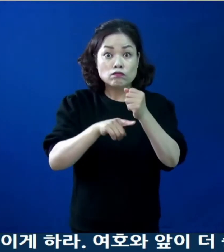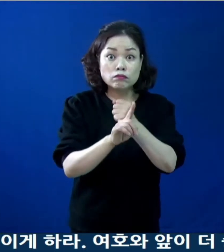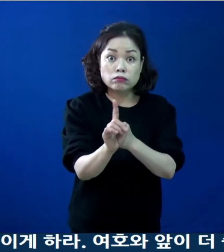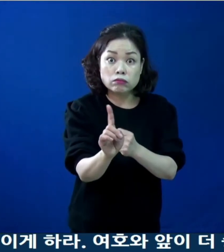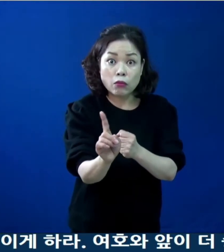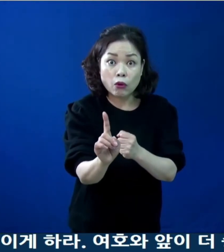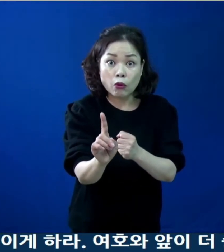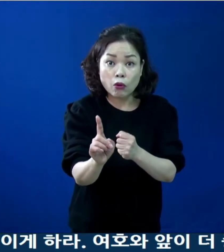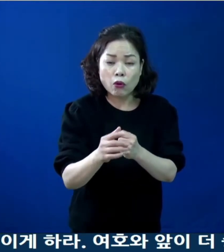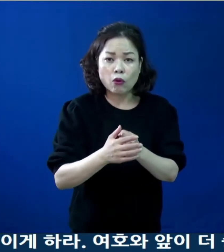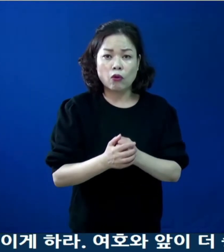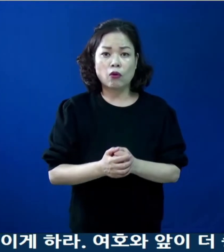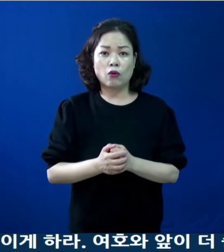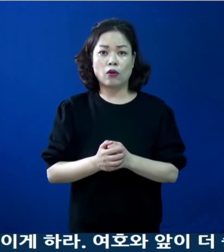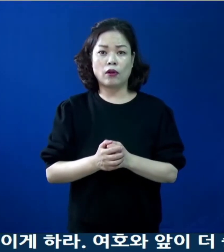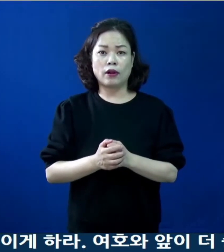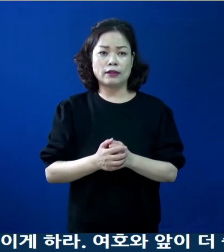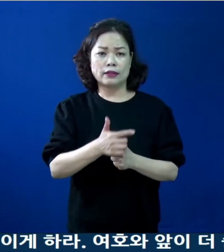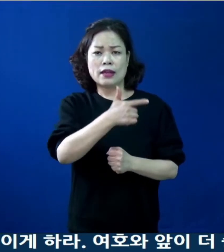의미겠습니까?